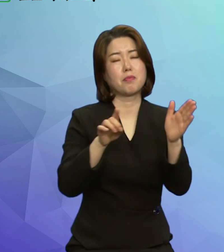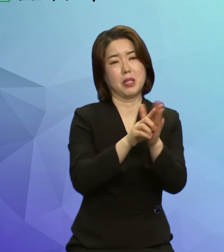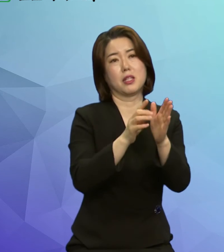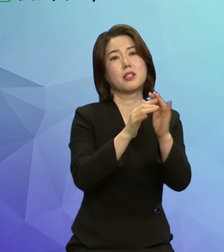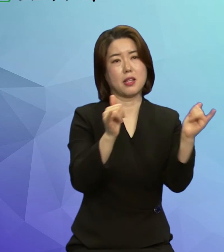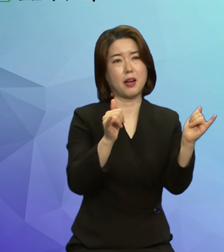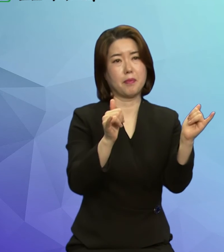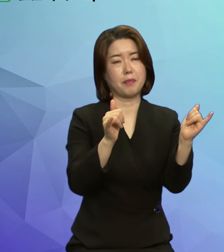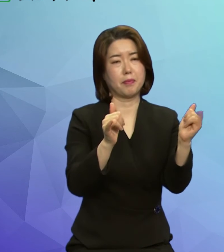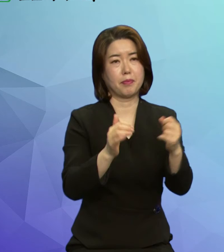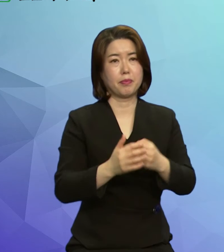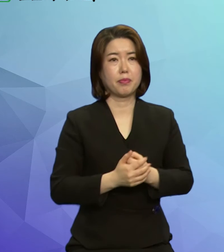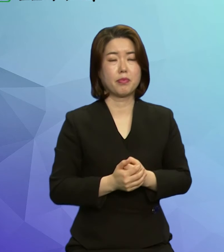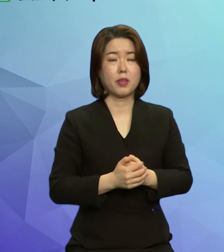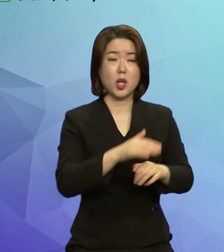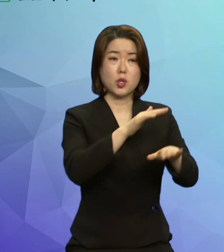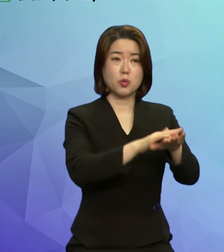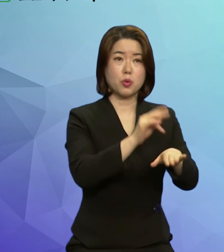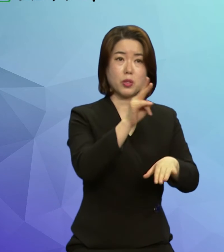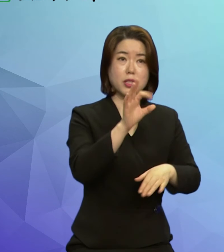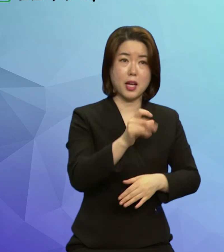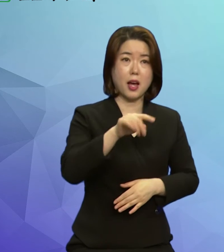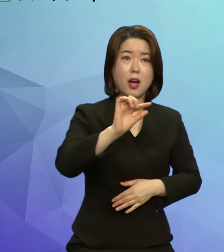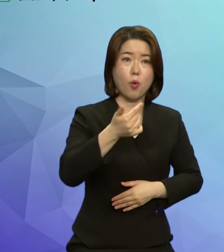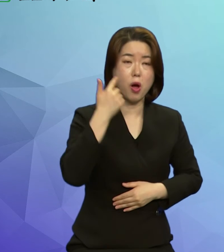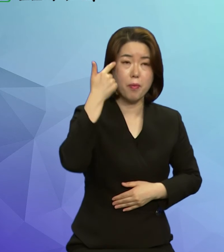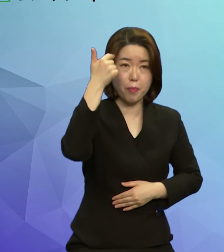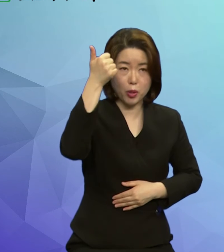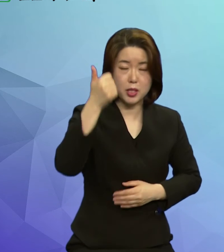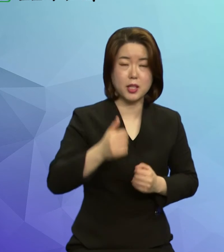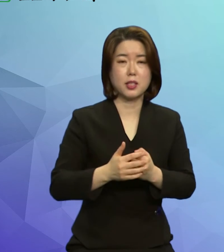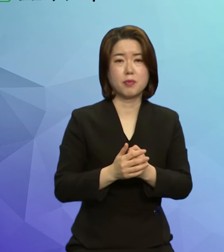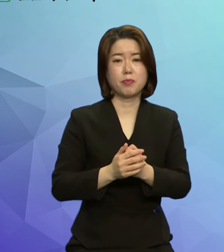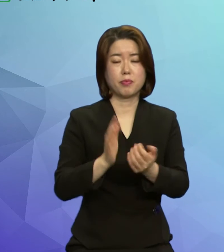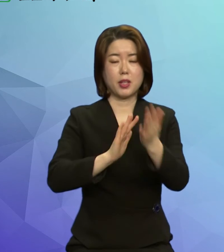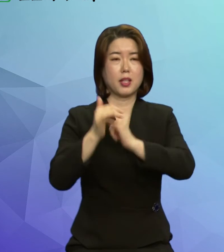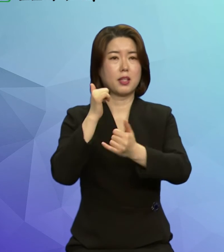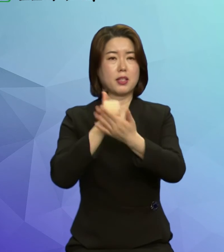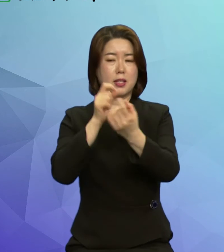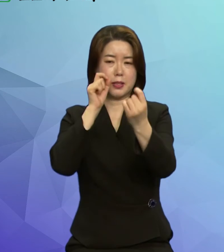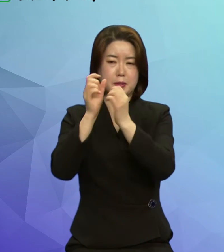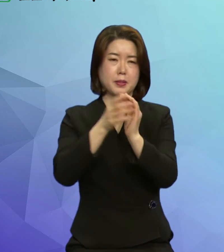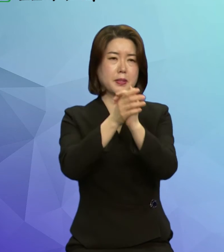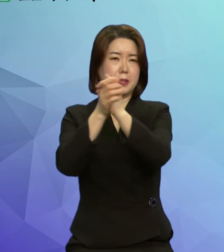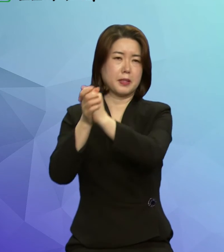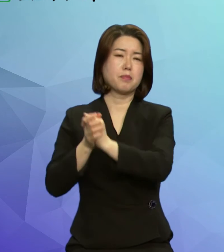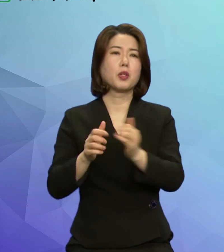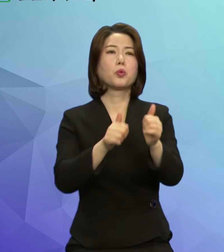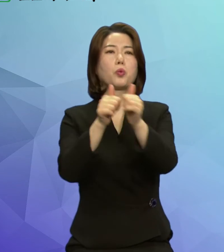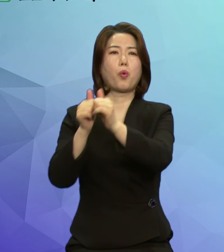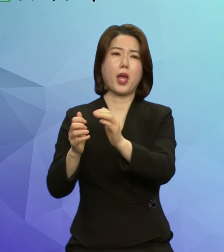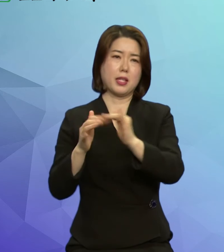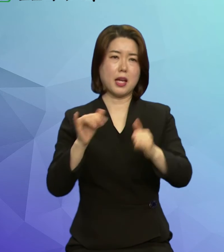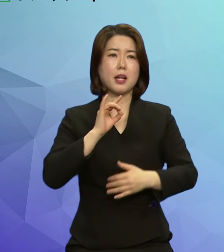거예요. 손양원 목사님은 예수님과 친밀히 동행하는 사람이었을 뿐이에요.